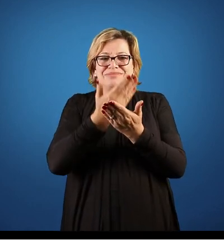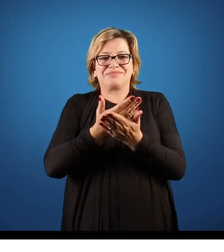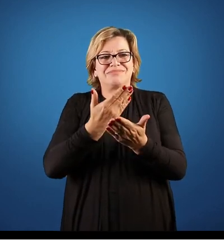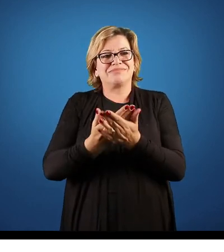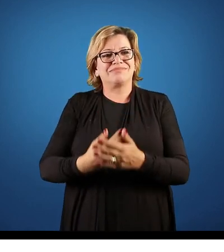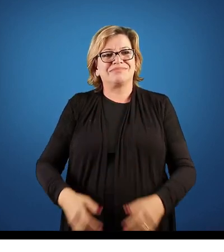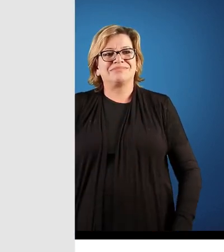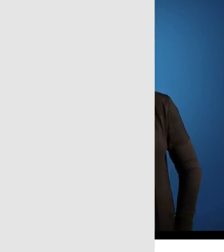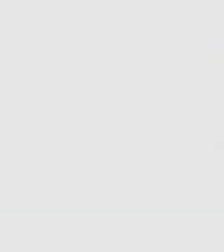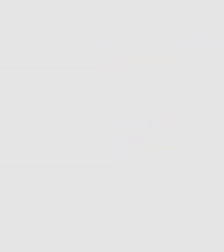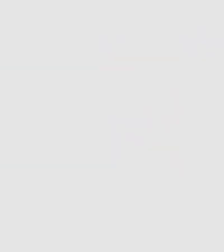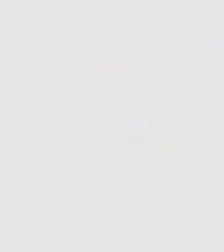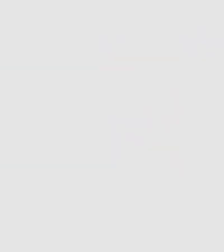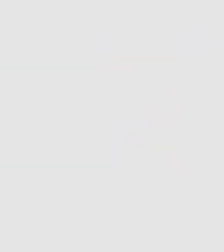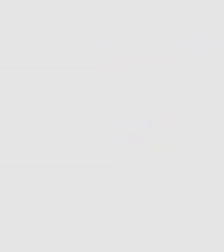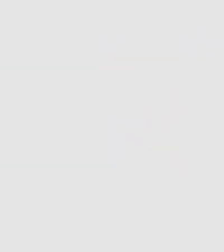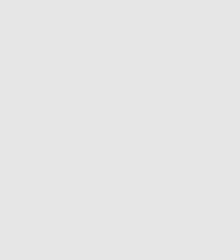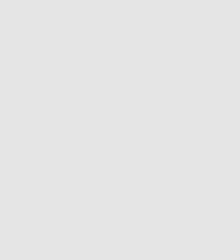E